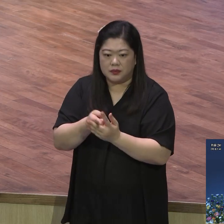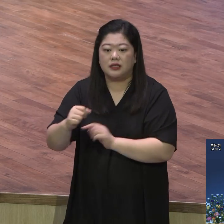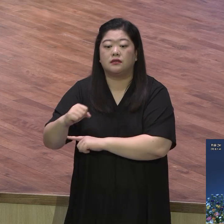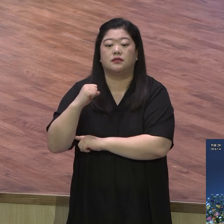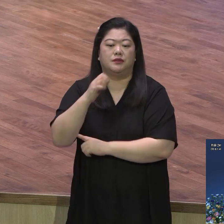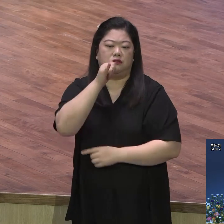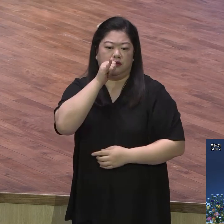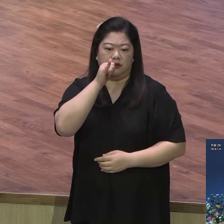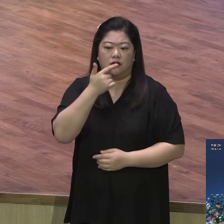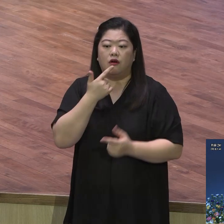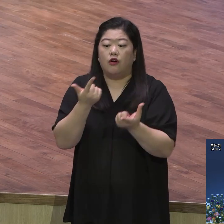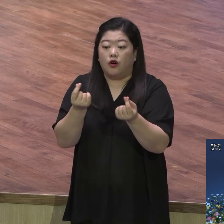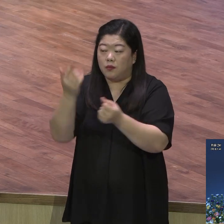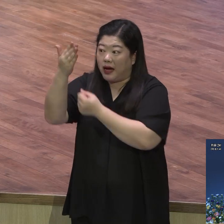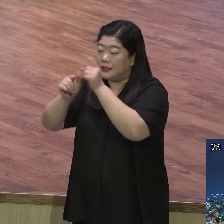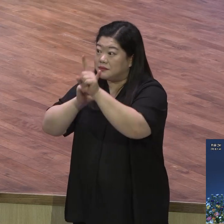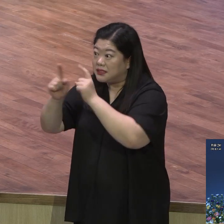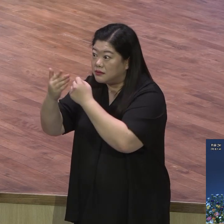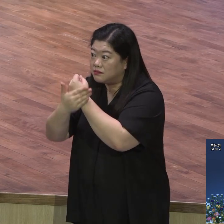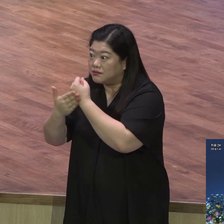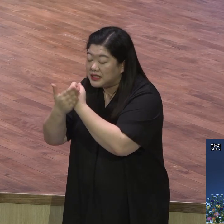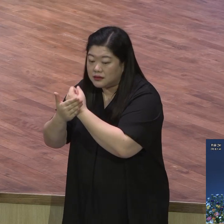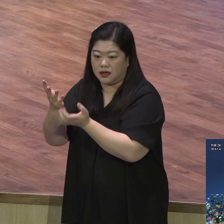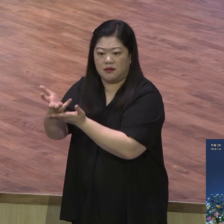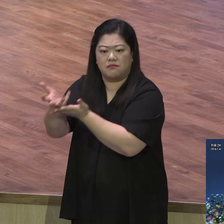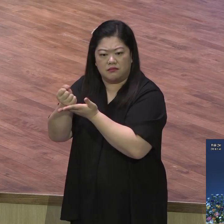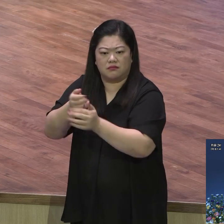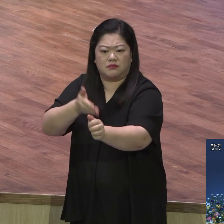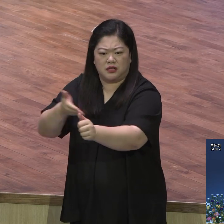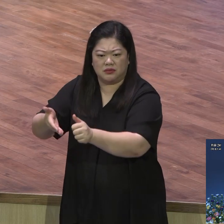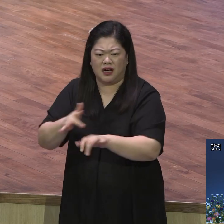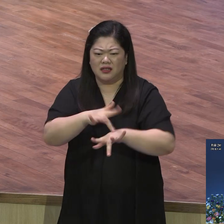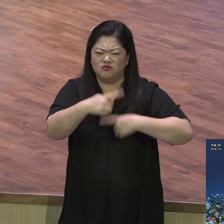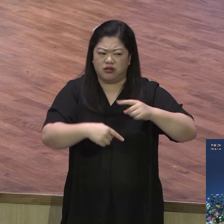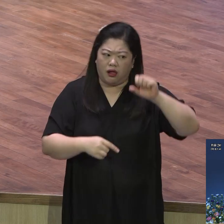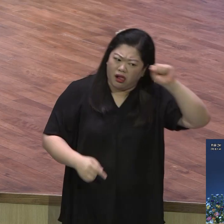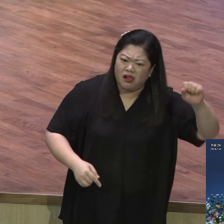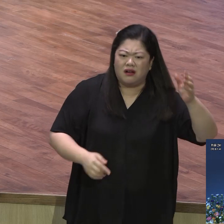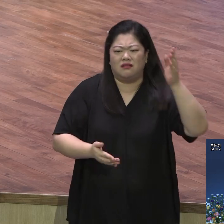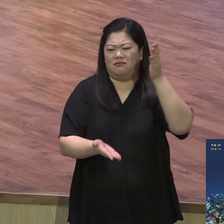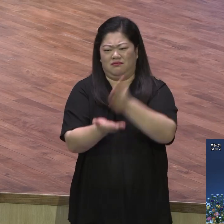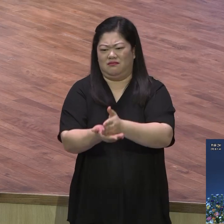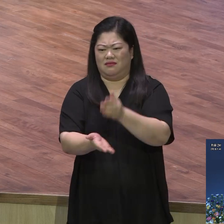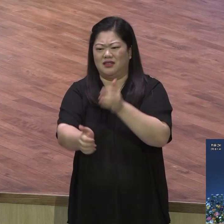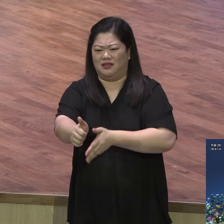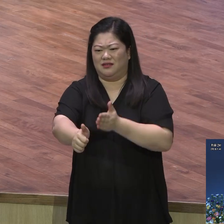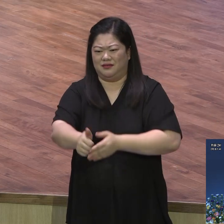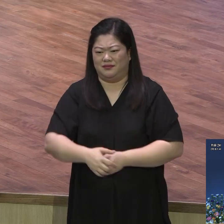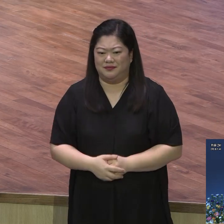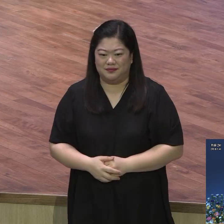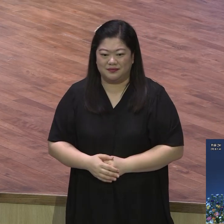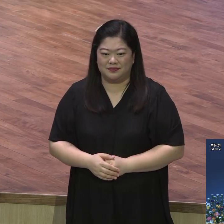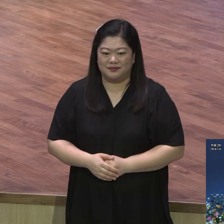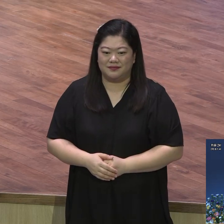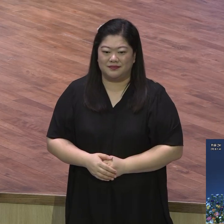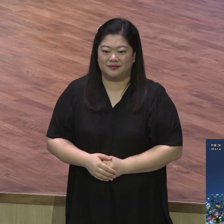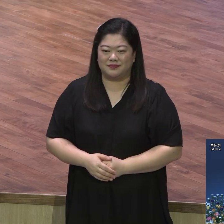하늘 말씀을 안 듣고. 오늘부터 사람 말 듣지 말고 하늘 말씀 들으시기 바랍니다. 말씀을 들어. 하늘 말씀. 그래서